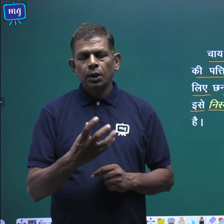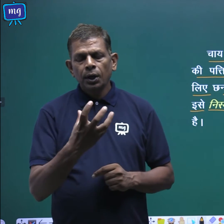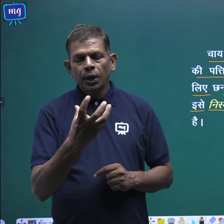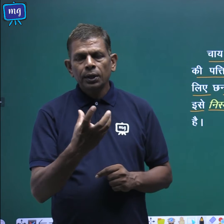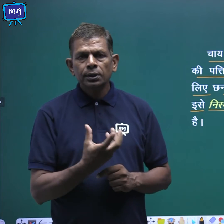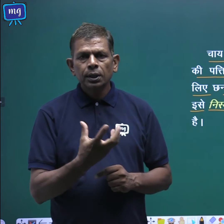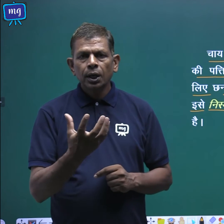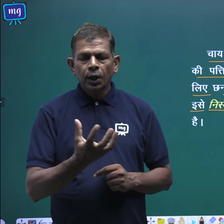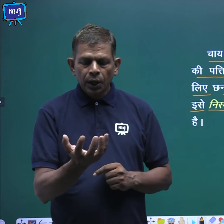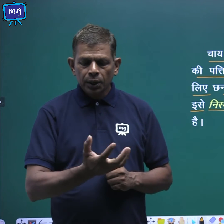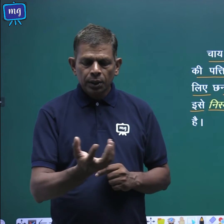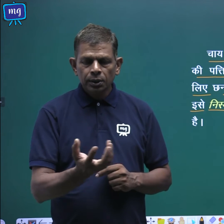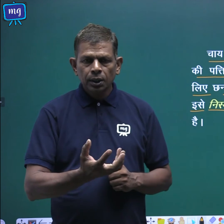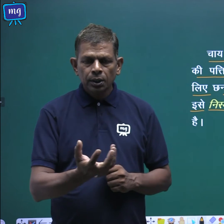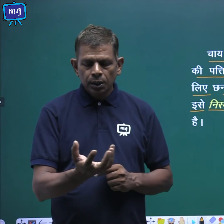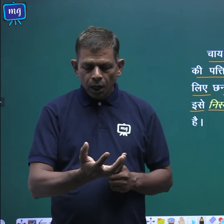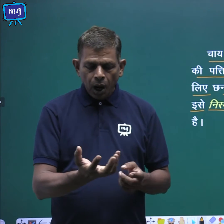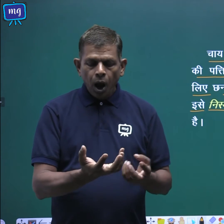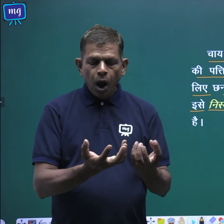निस्यंदन या फिल्टर करना